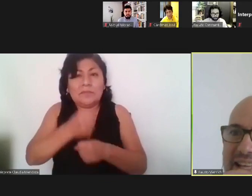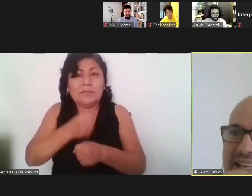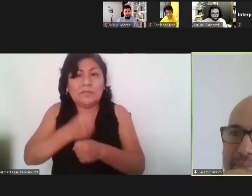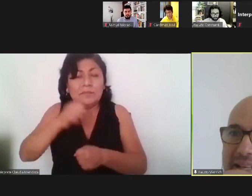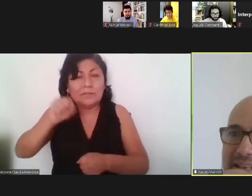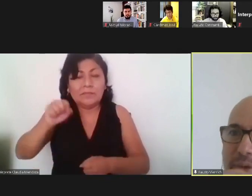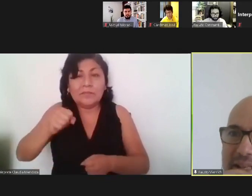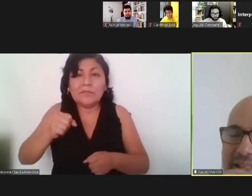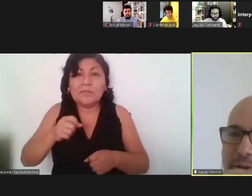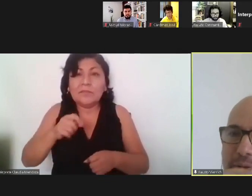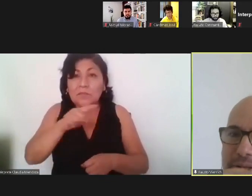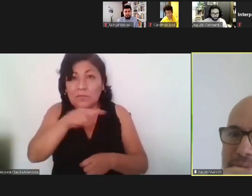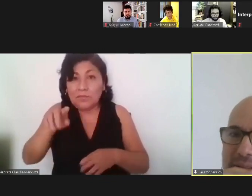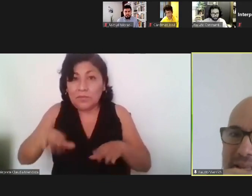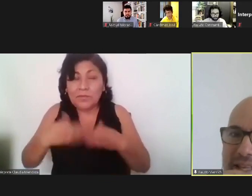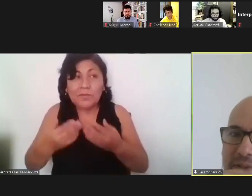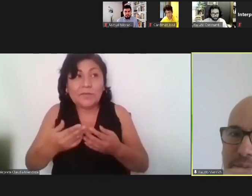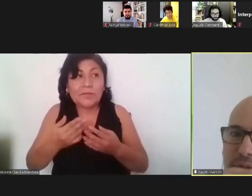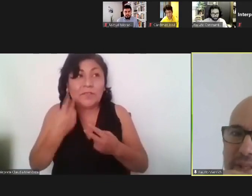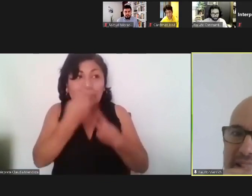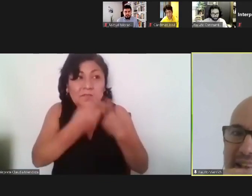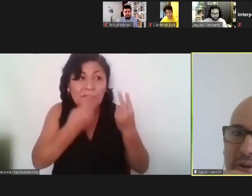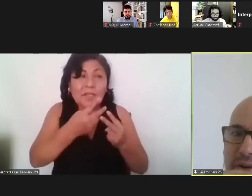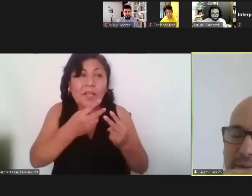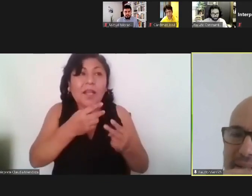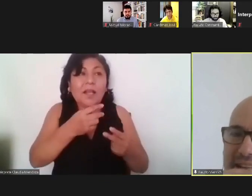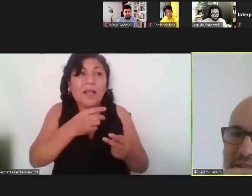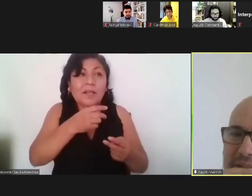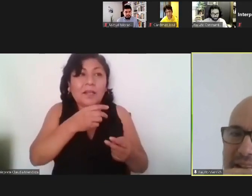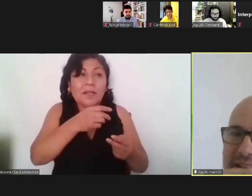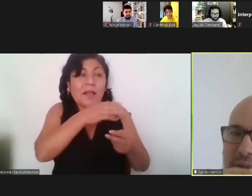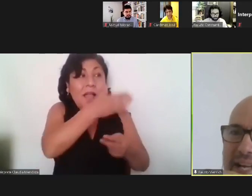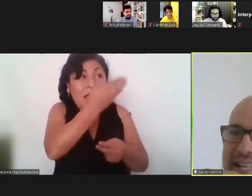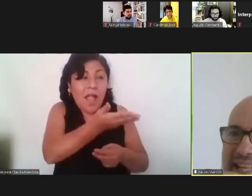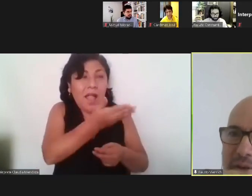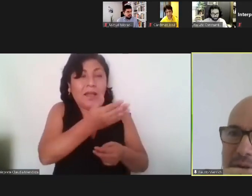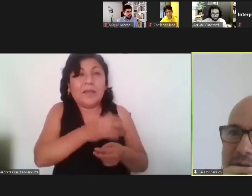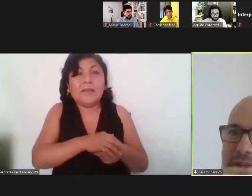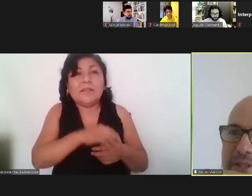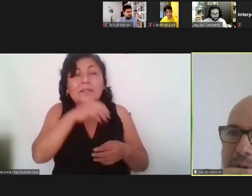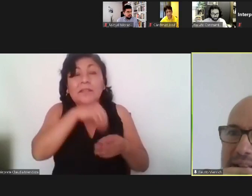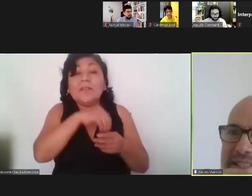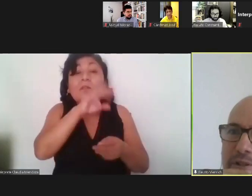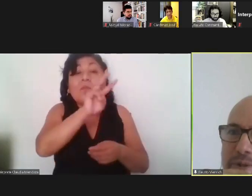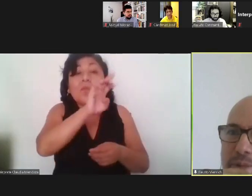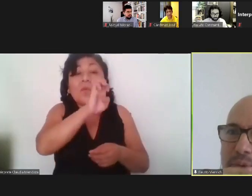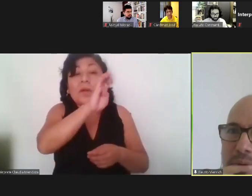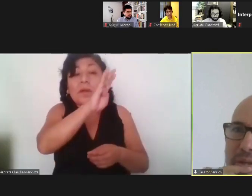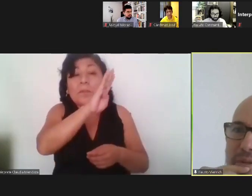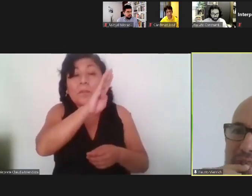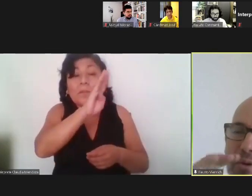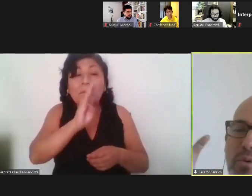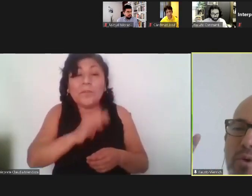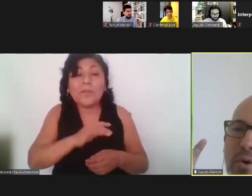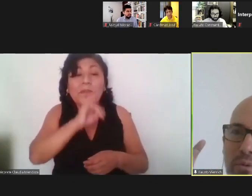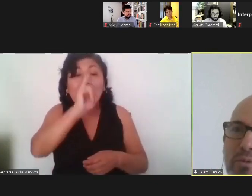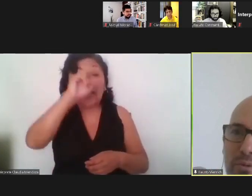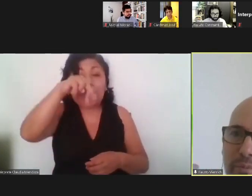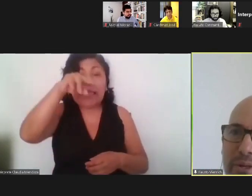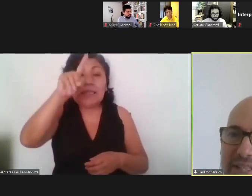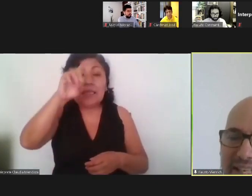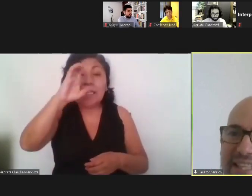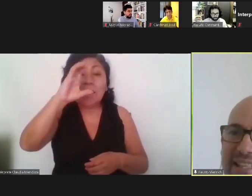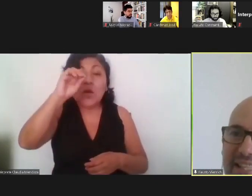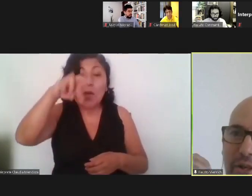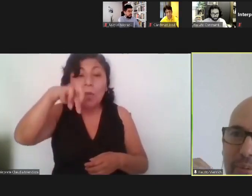está en la página web del Indecopi, es un producto que se trabajó con la Biblioteca Nacional, que es un catálogo de obras en dominio público. Un